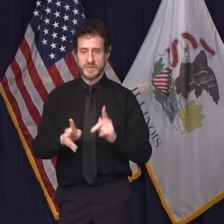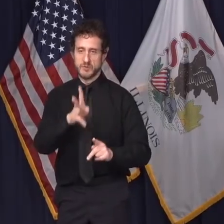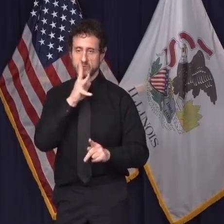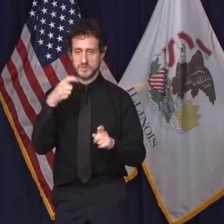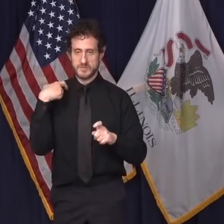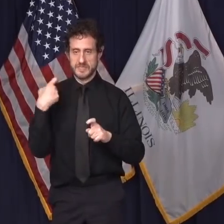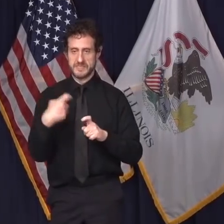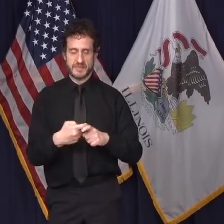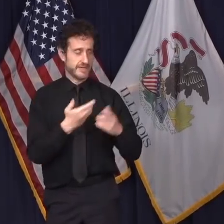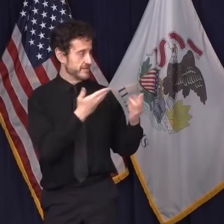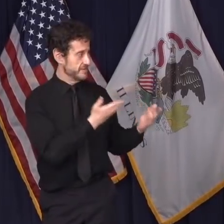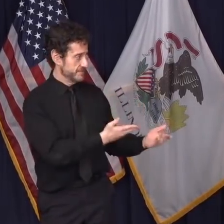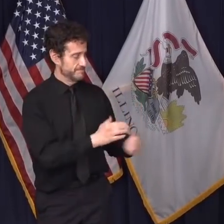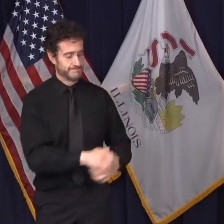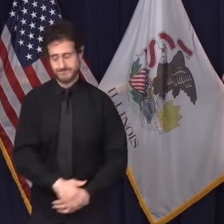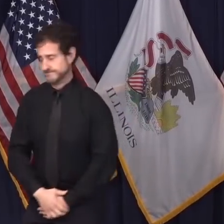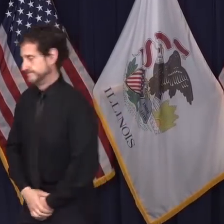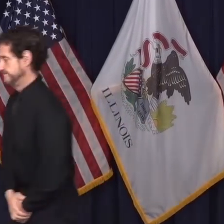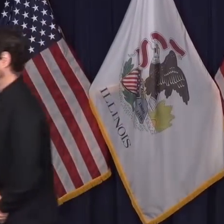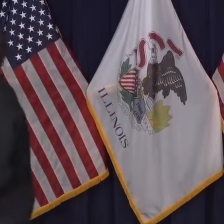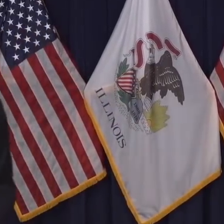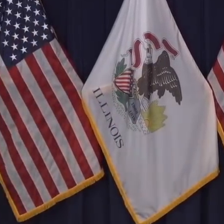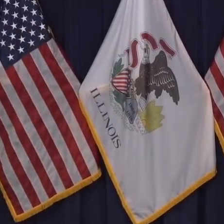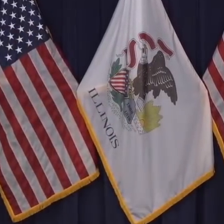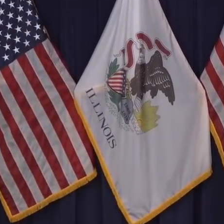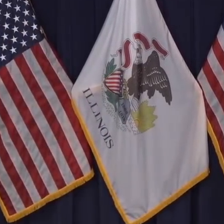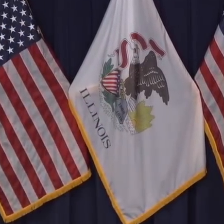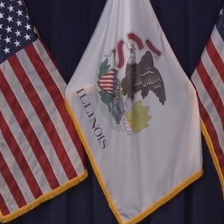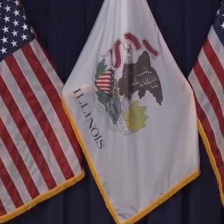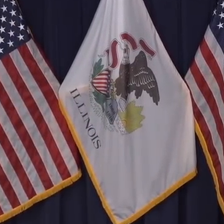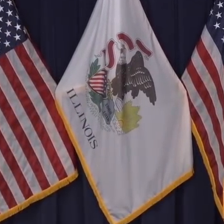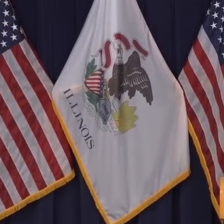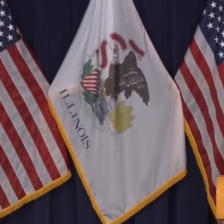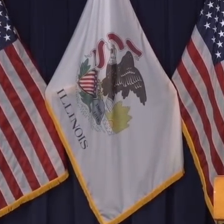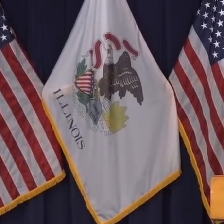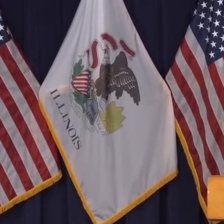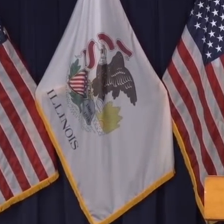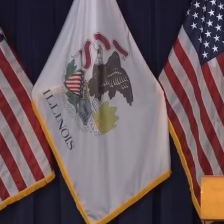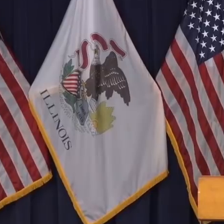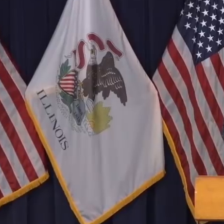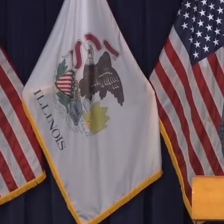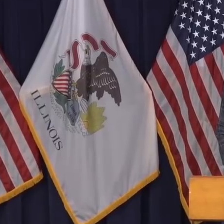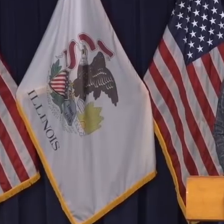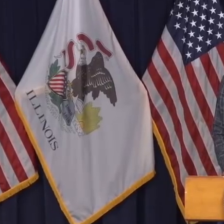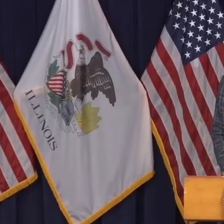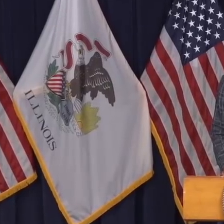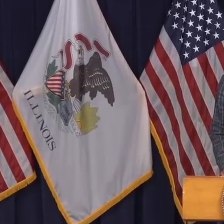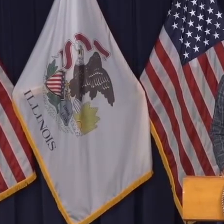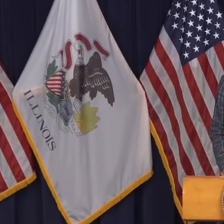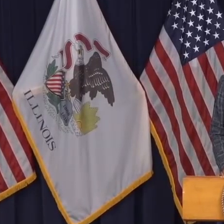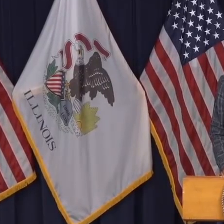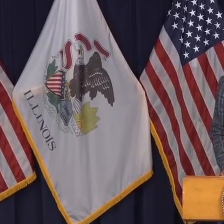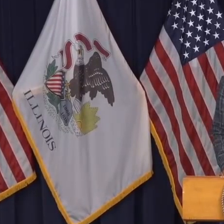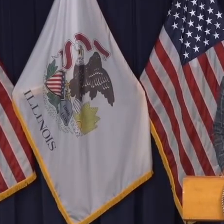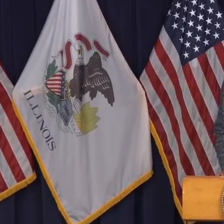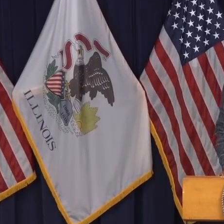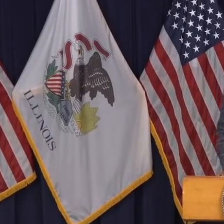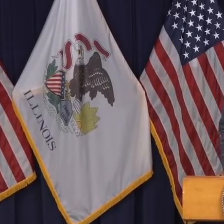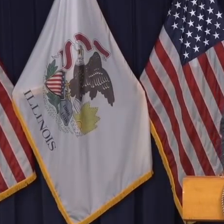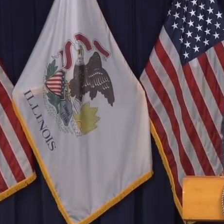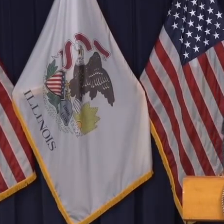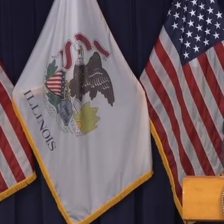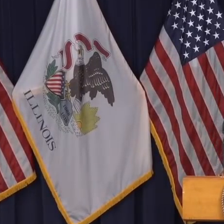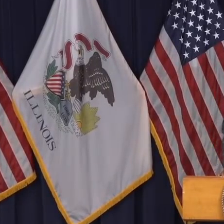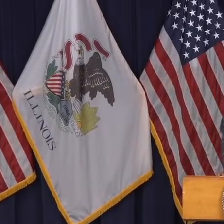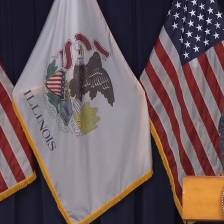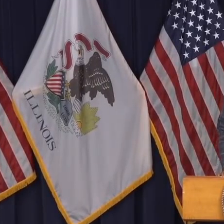Buenas tardes y gracias por acompañarnos. Empiezo con el reporte médico para hoy. Reportó